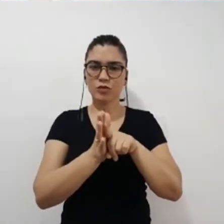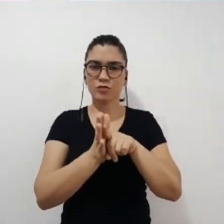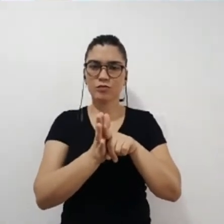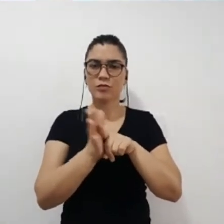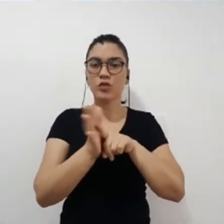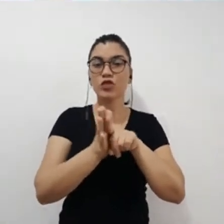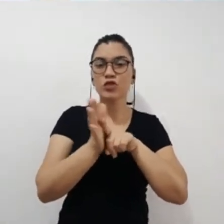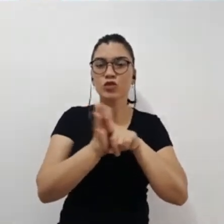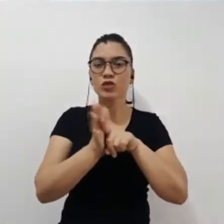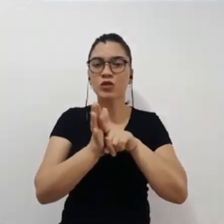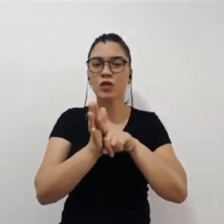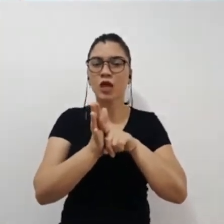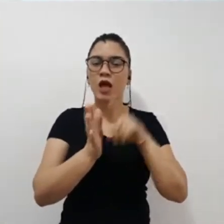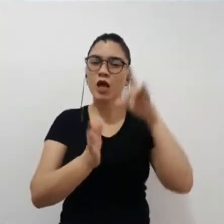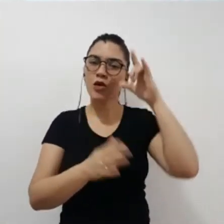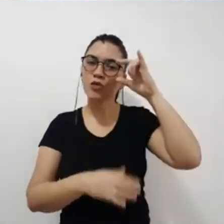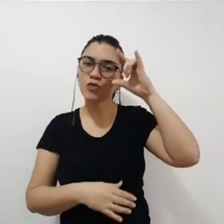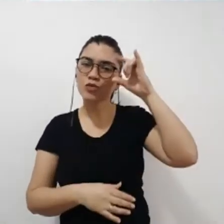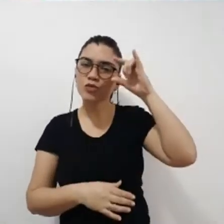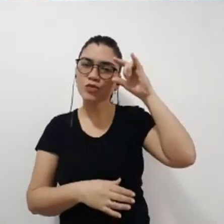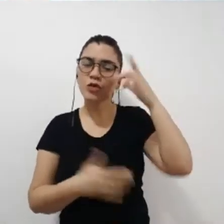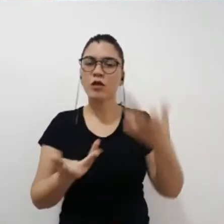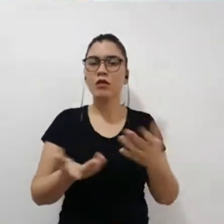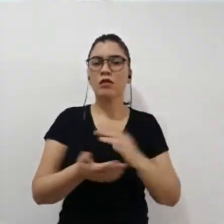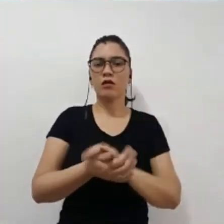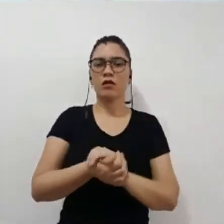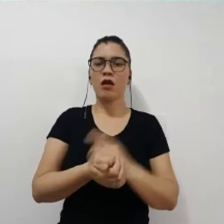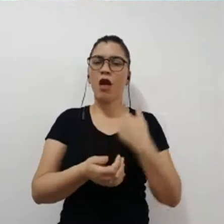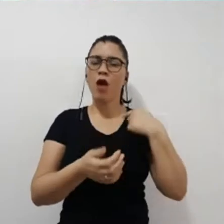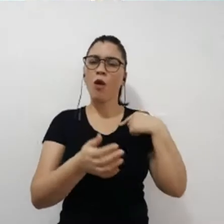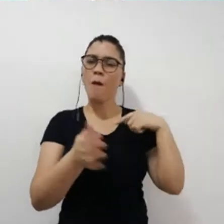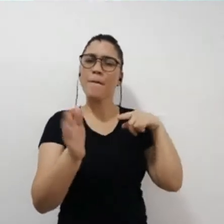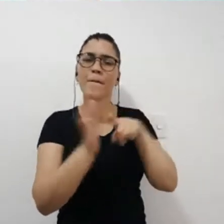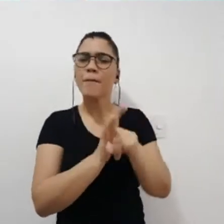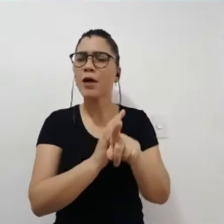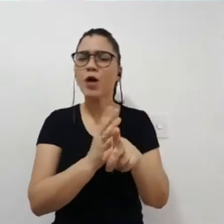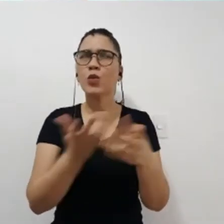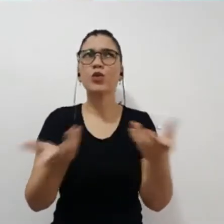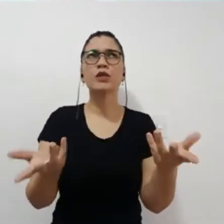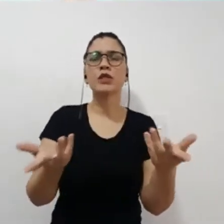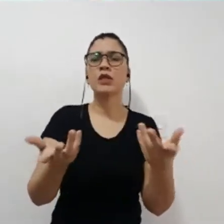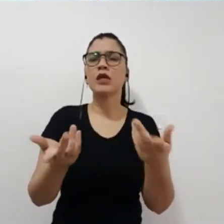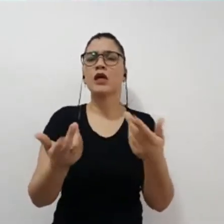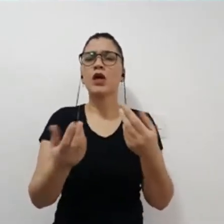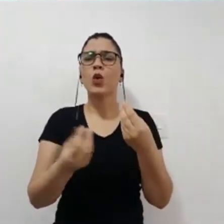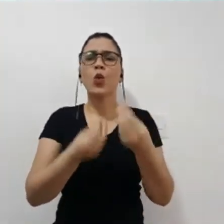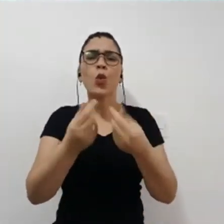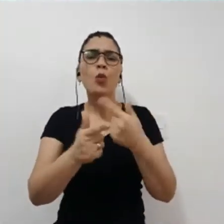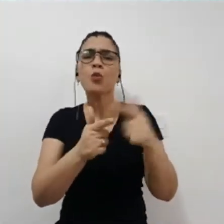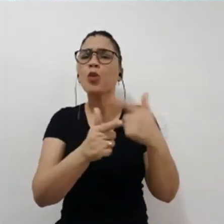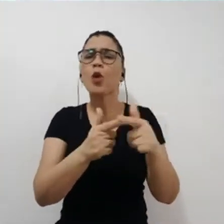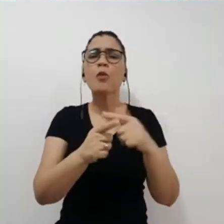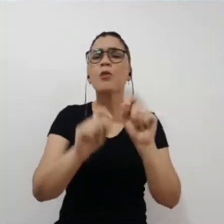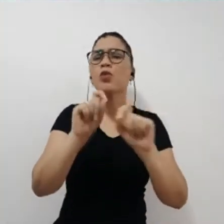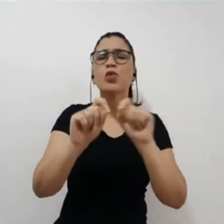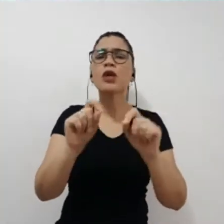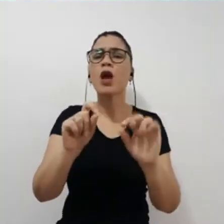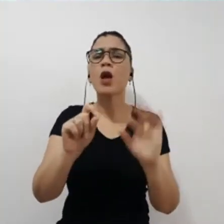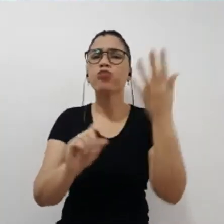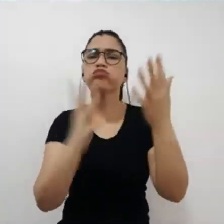coloquei perguntando quais são as lutas que as pessoas estavam passando durante esse período de crise.